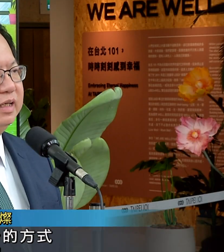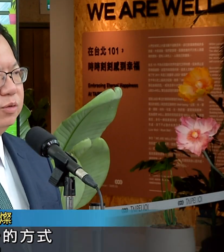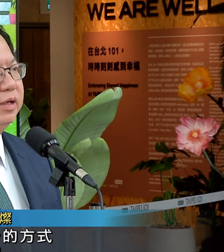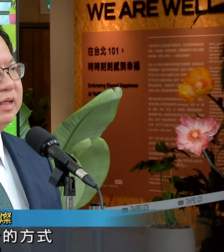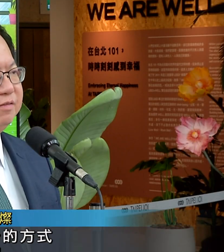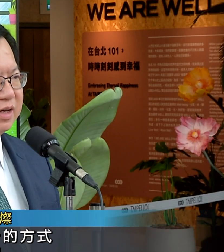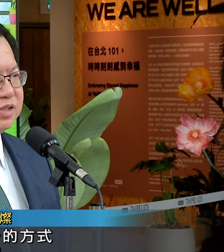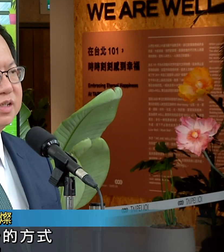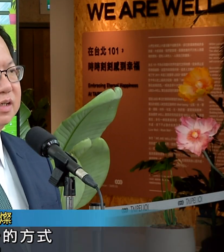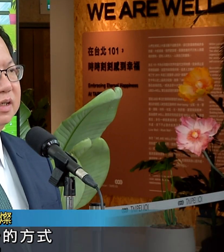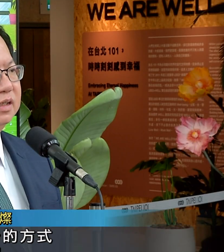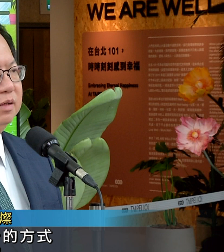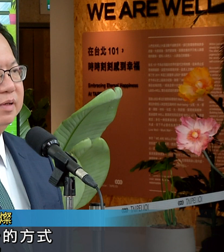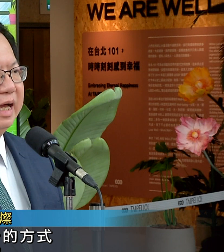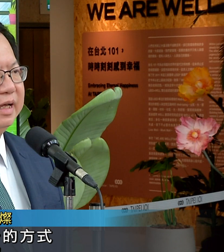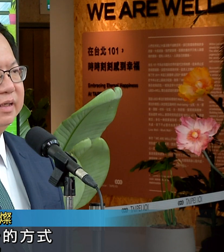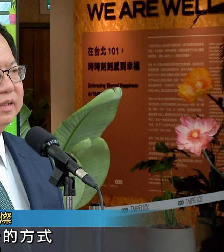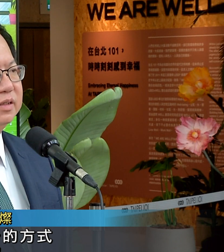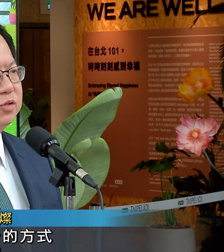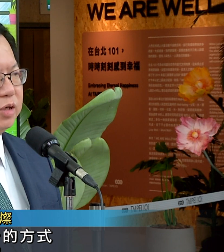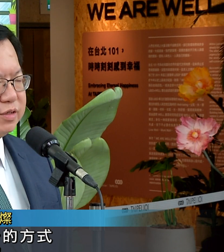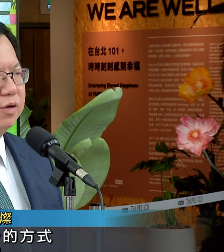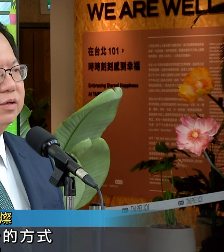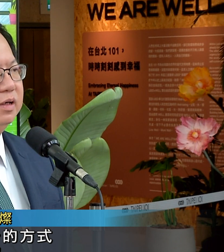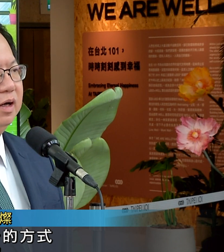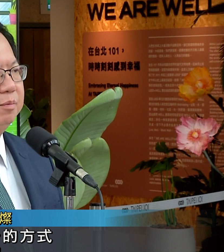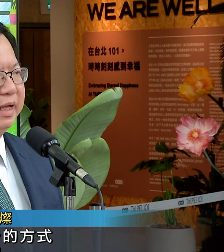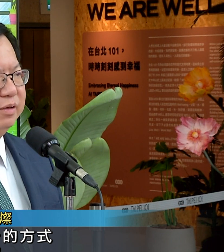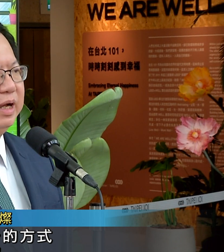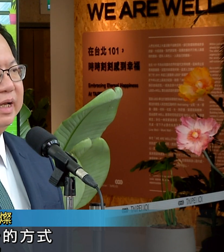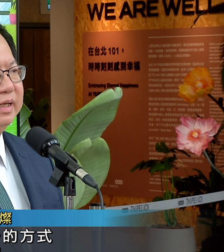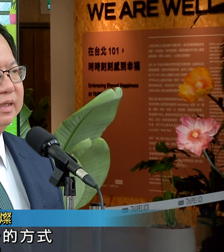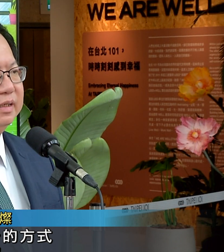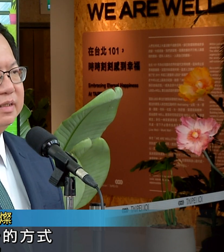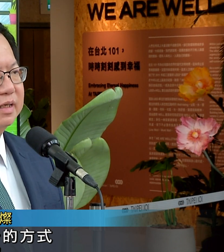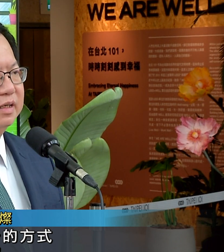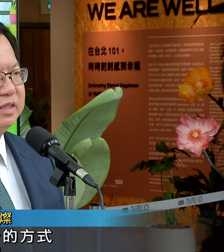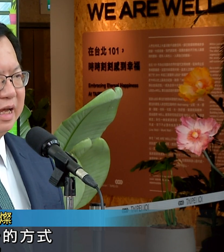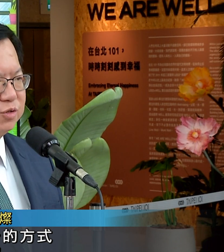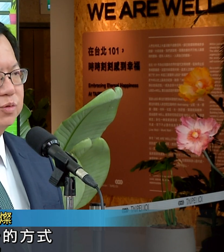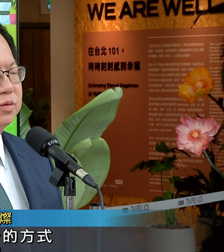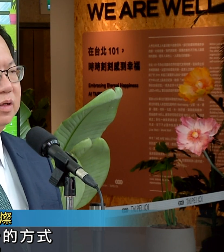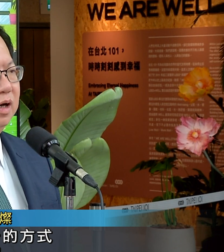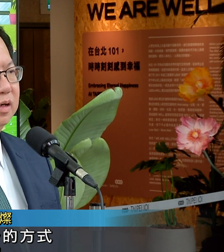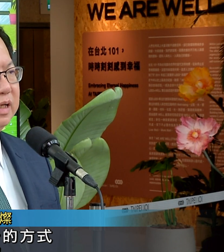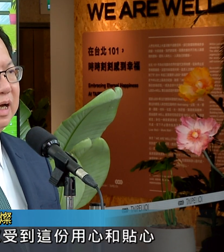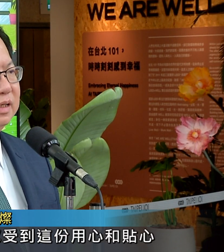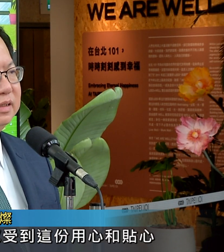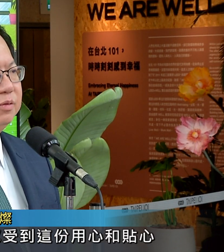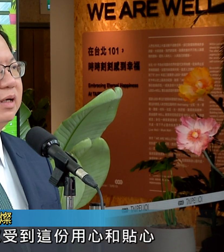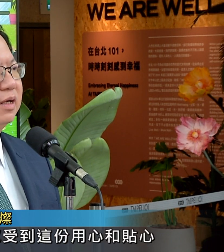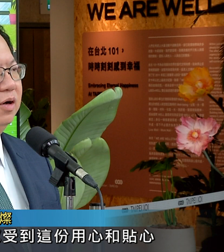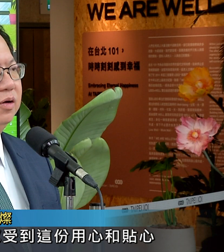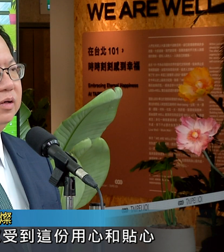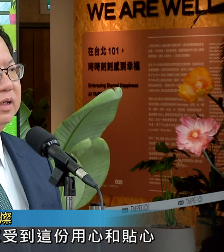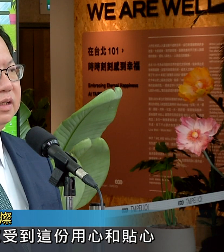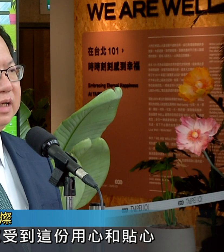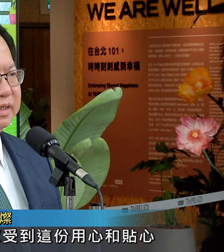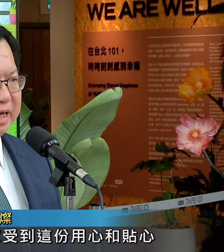对一的方式，那么来追踪每一位这个家属，那希望能够让家属